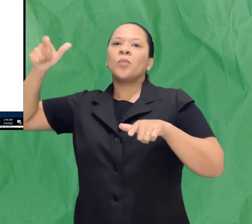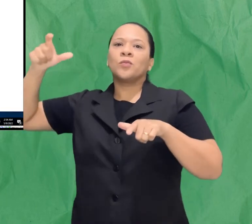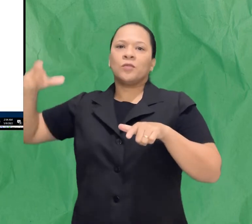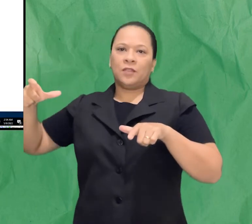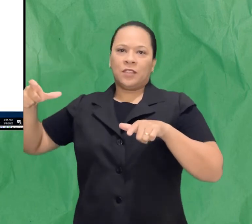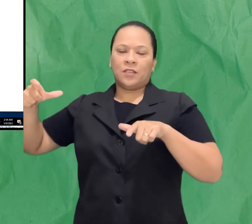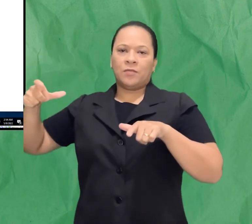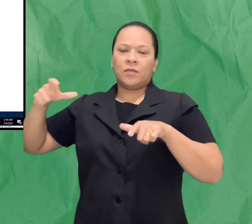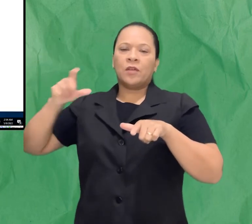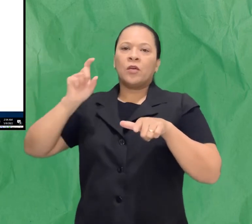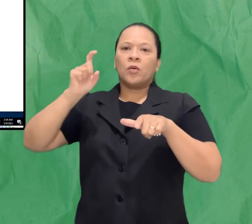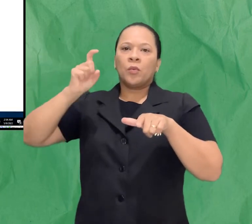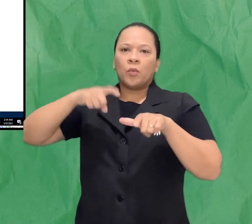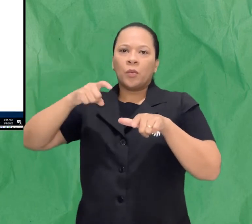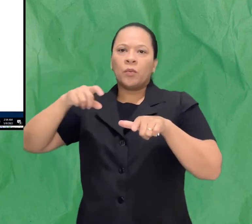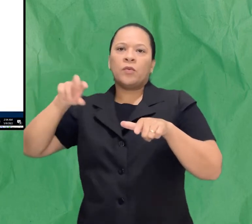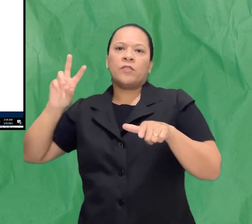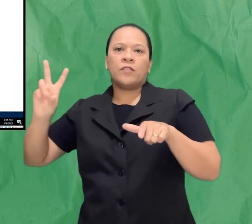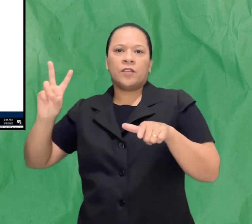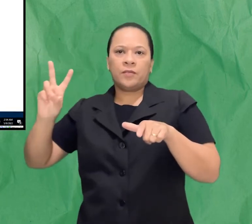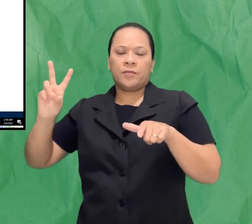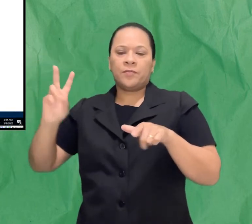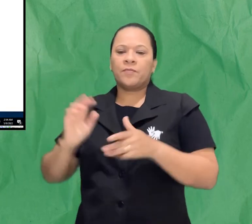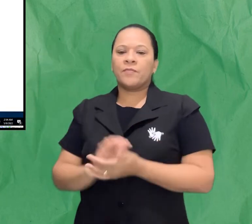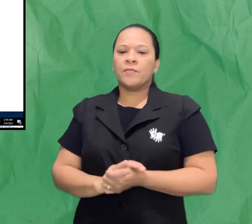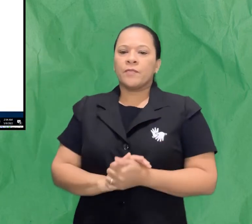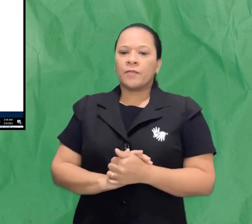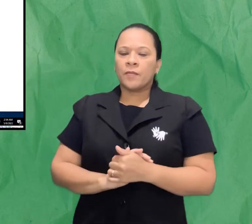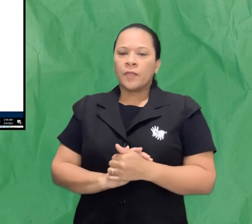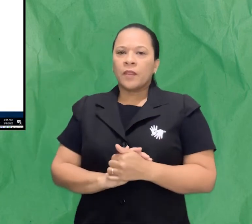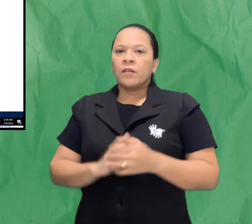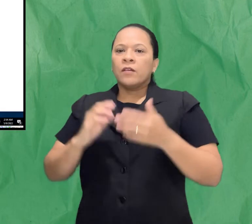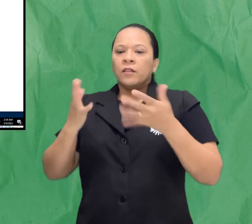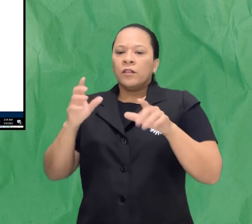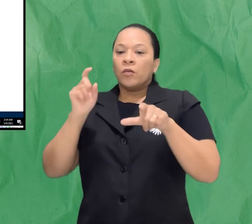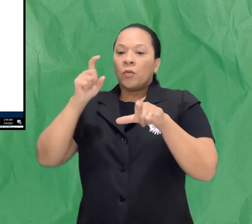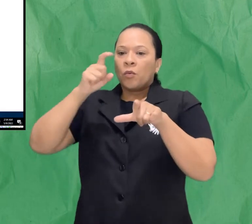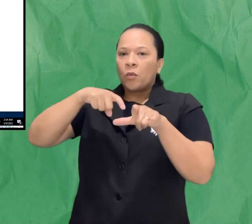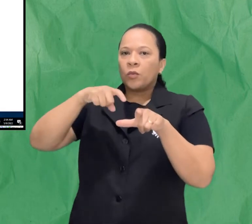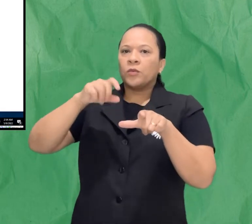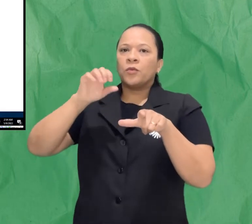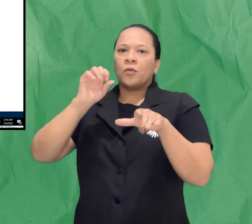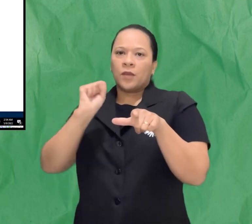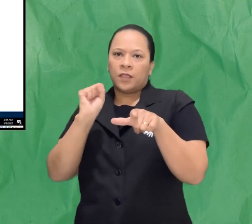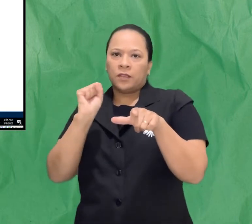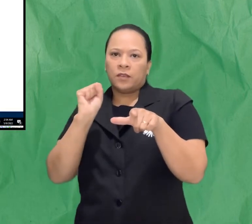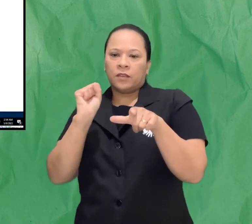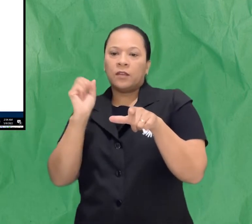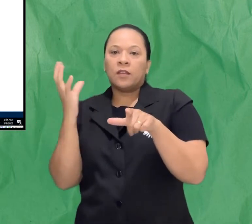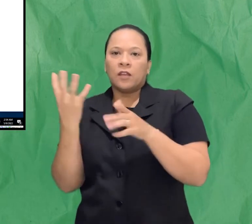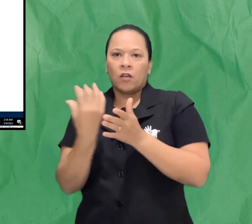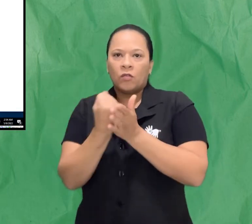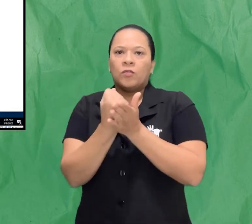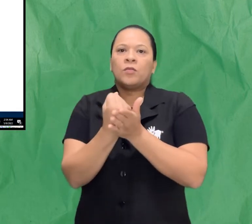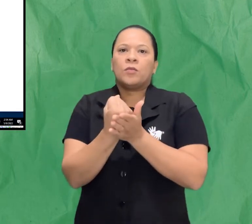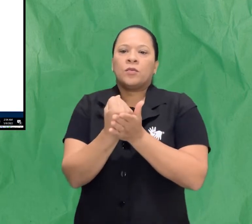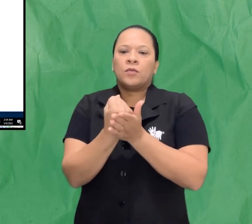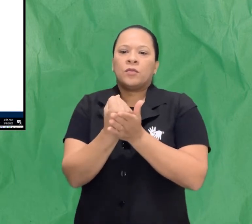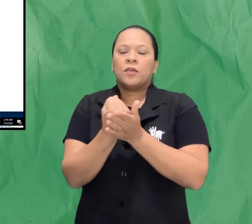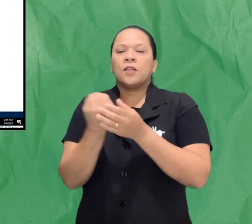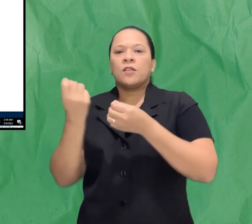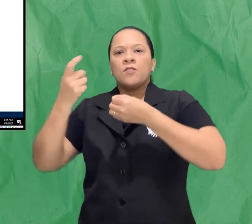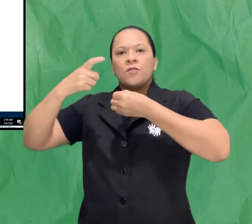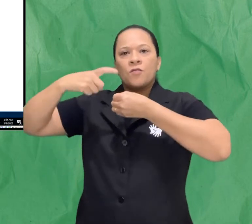Bem, bota aqui Oi. 2i. Ctrl S, salvei. Volto,